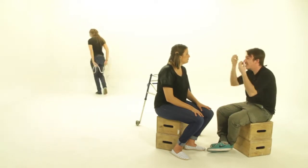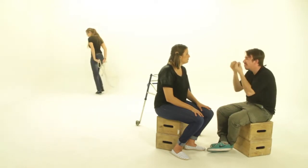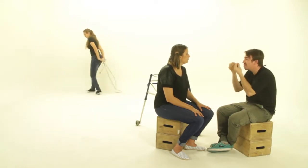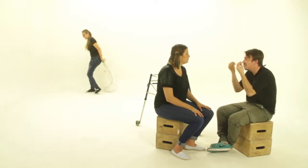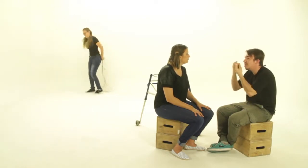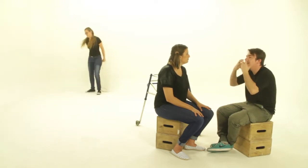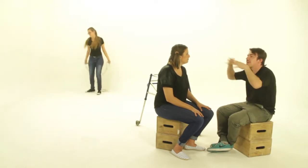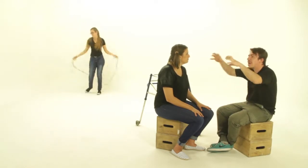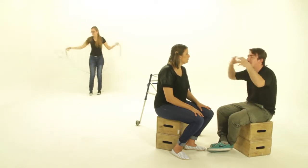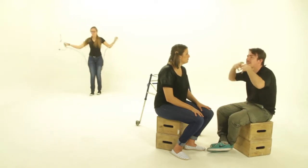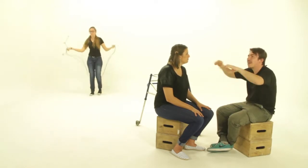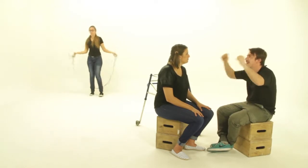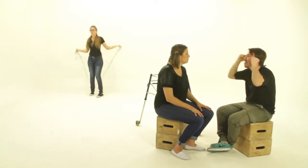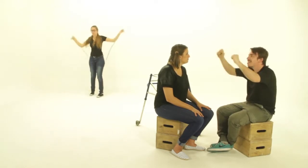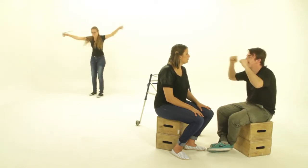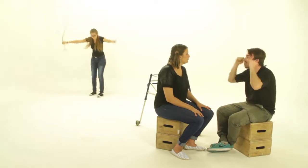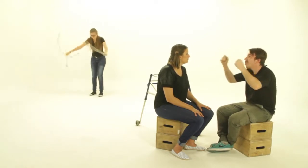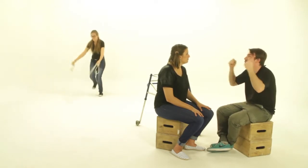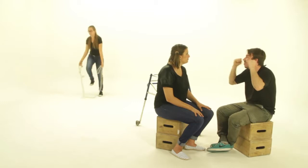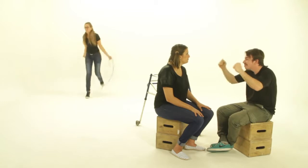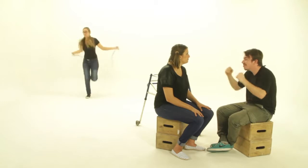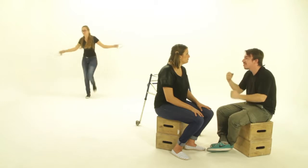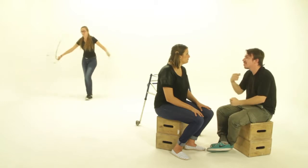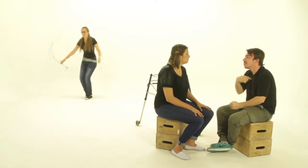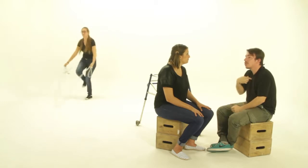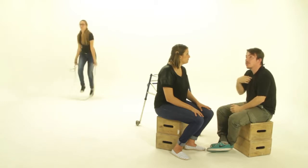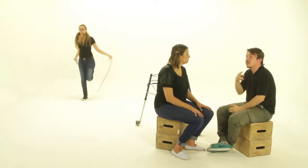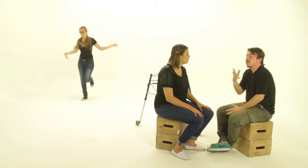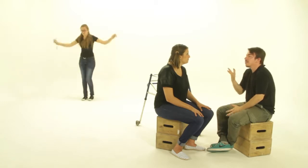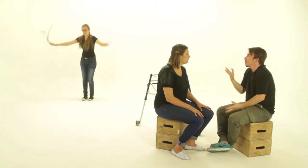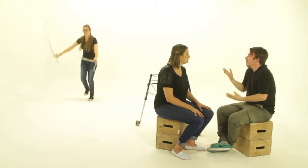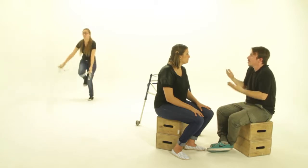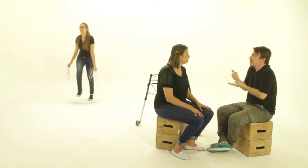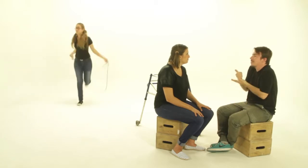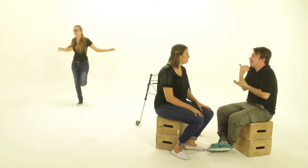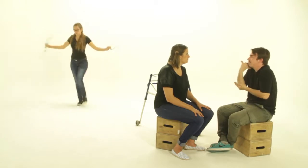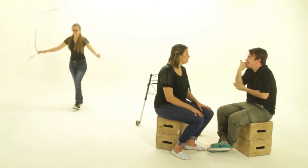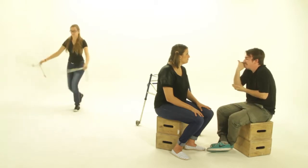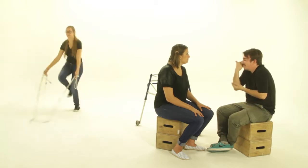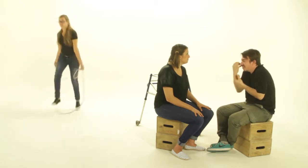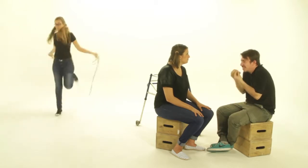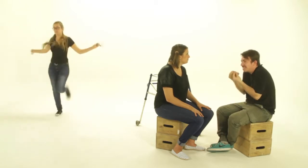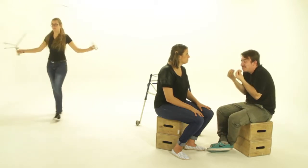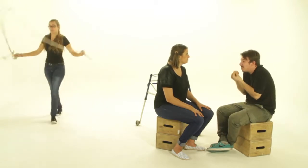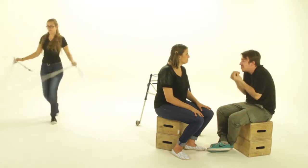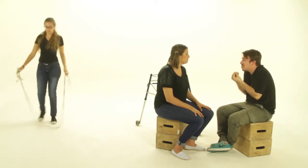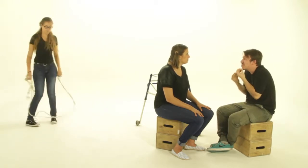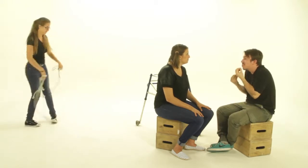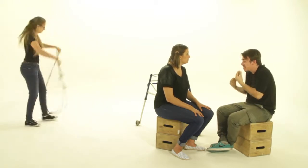de personas, todo el mundo gritaba, la grada, se hinchaba, y yo me sentía horrible, una